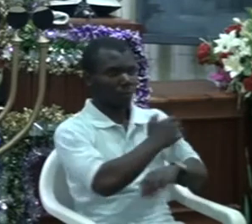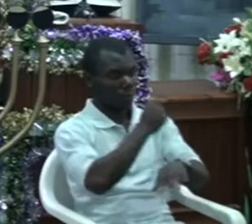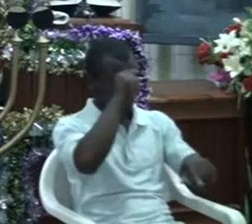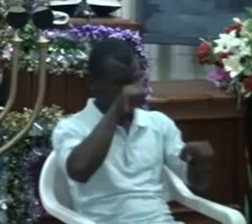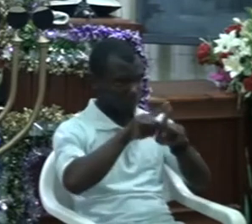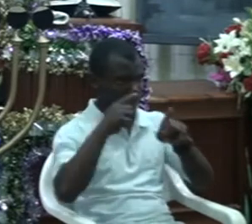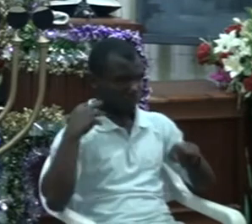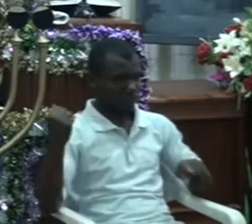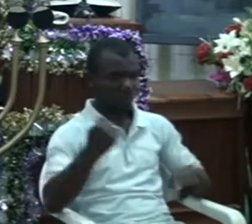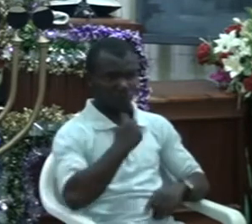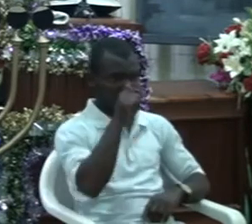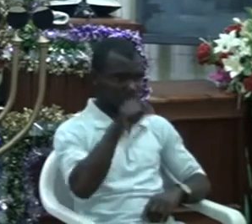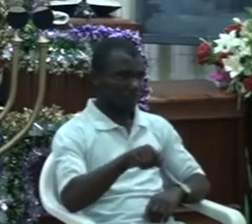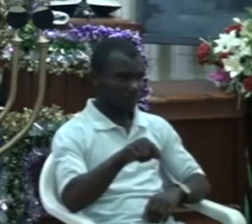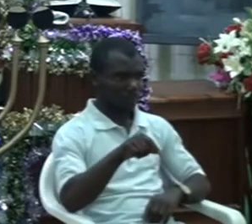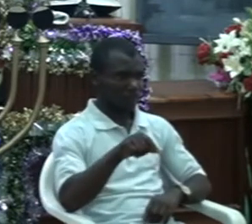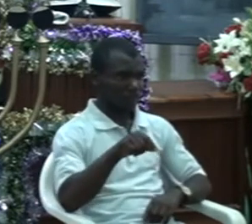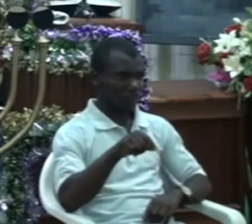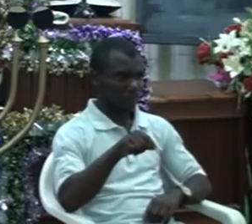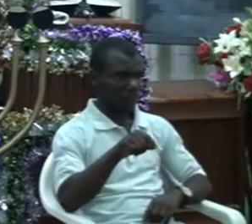Amen. Et Frère Branham dit,